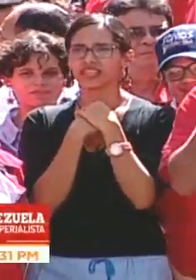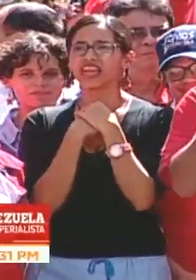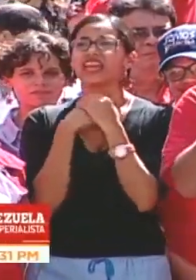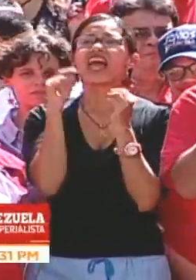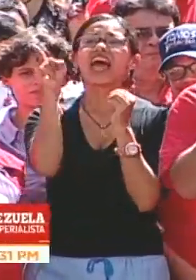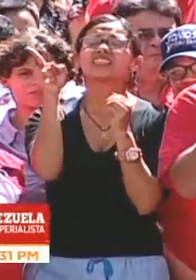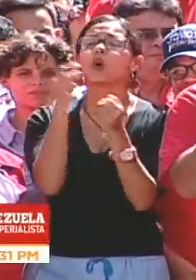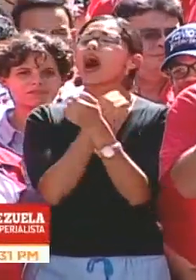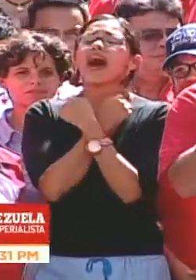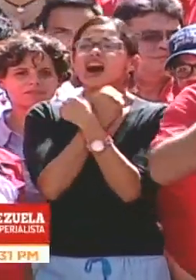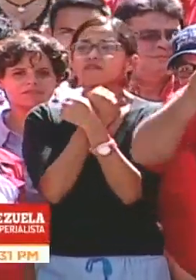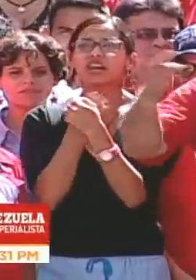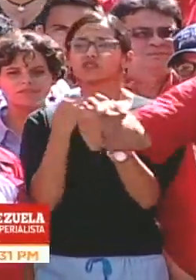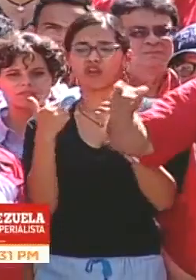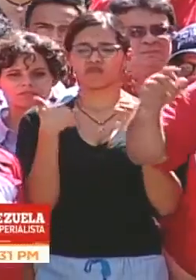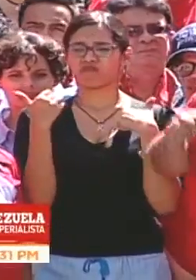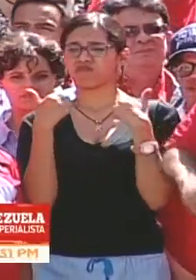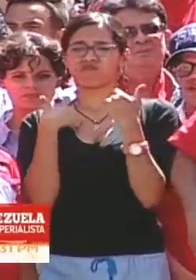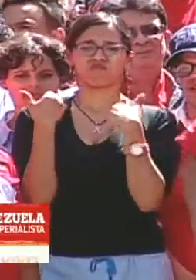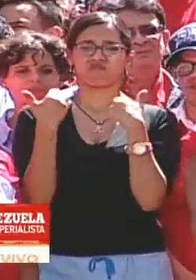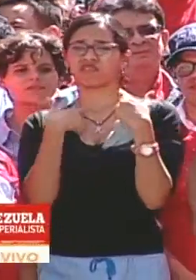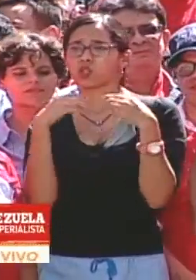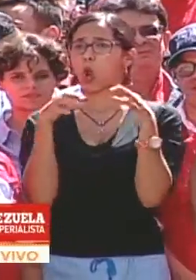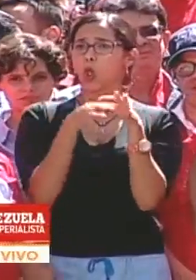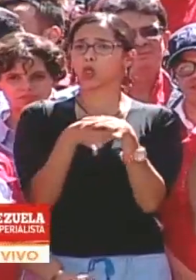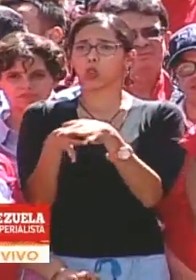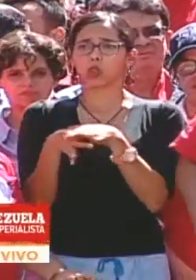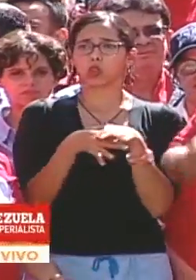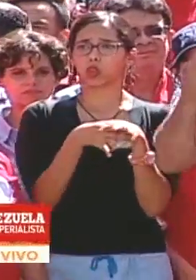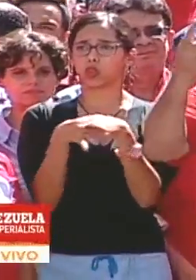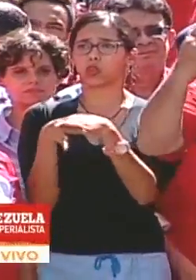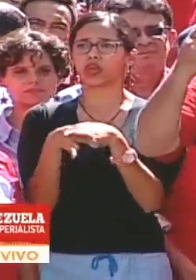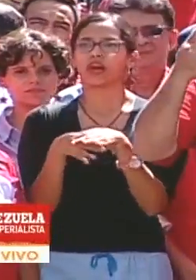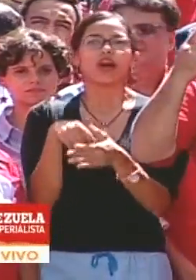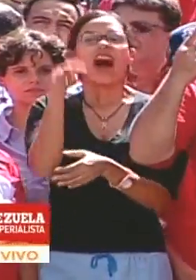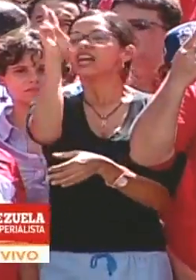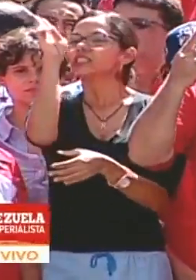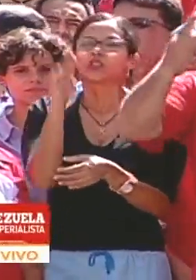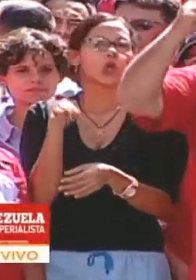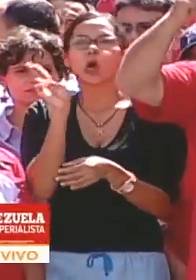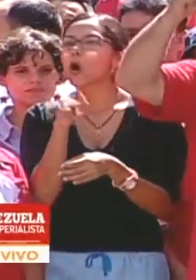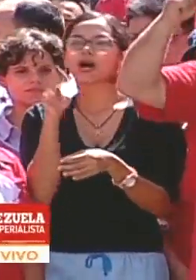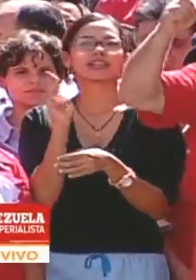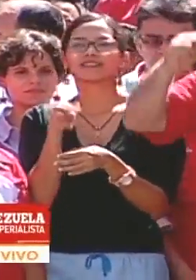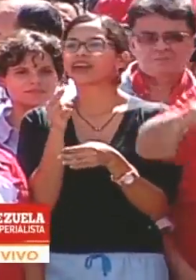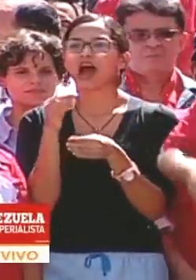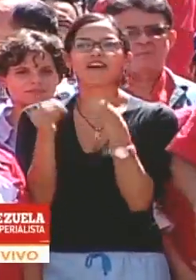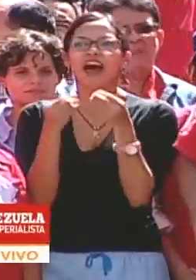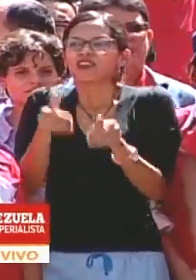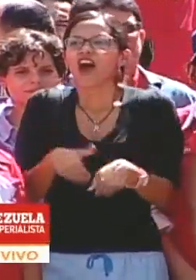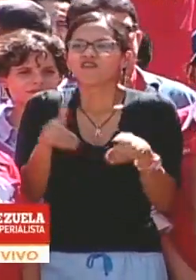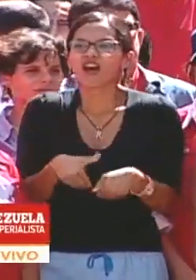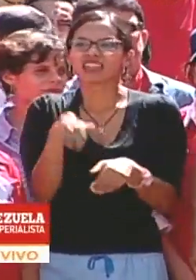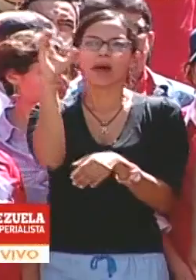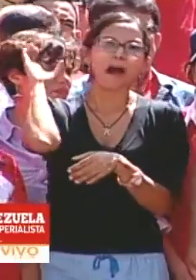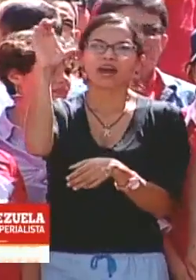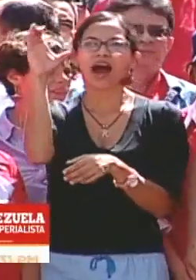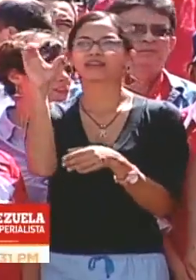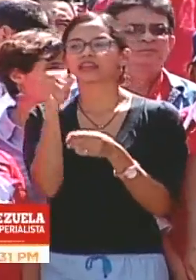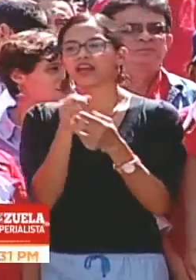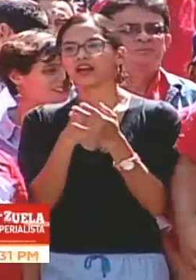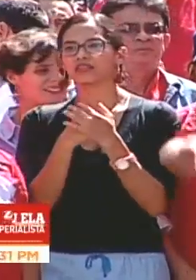Ellos aman sus sociedades. Jamás y nunca van a hacer un sacrificio por esta